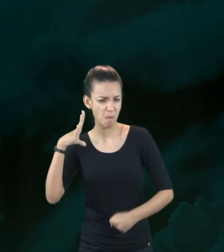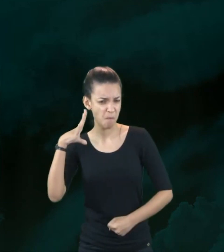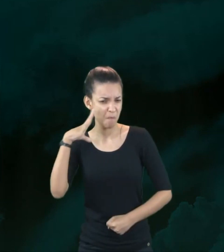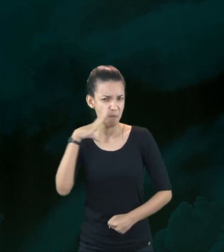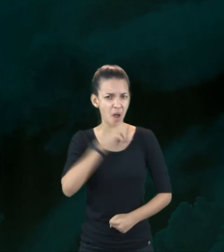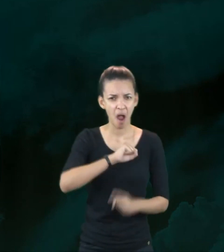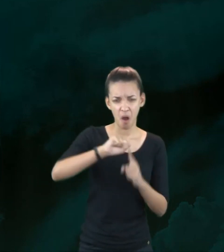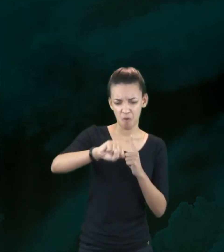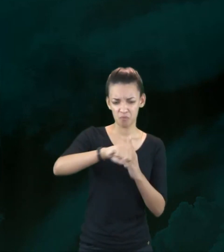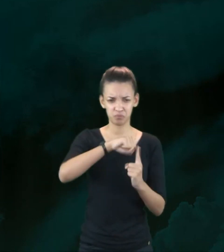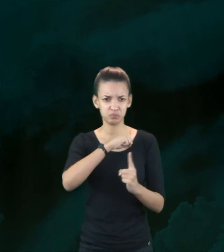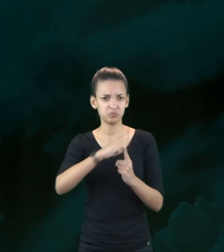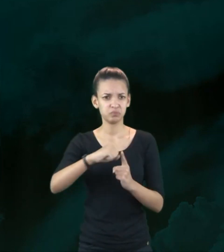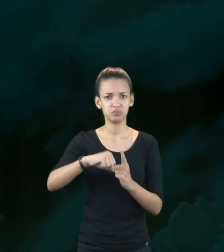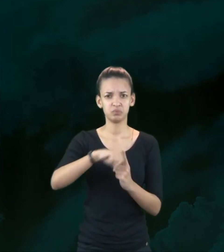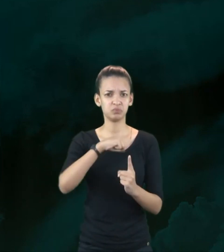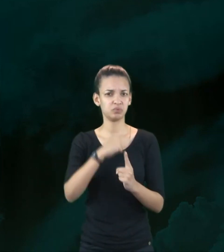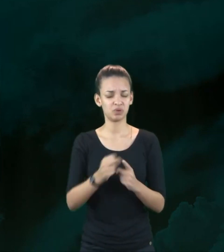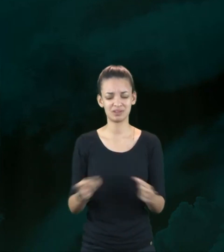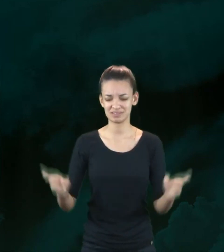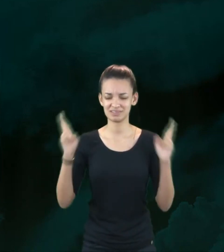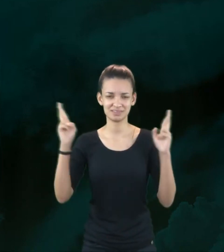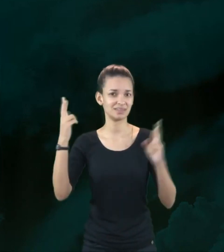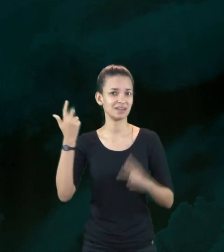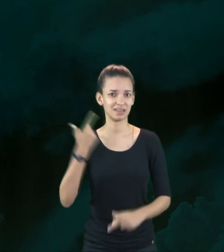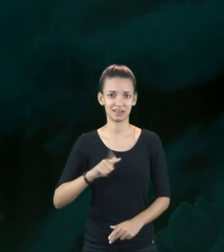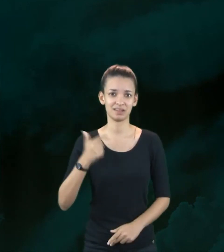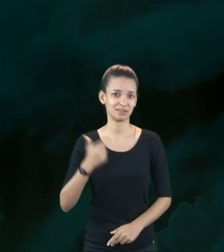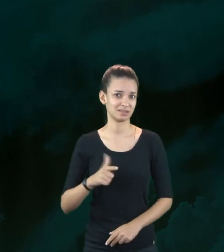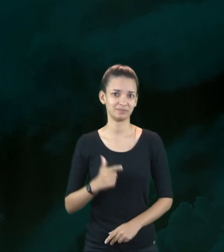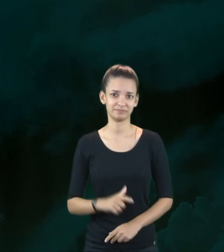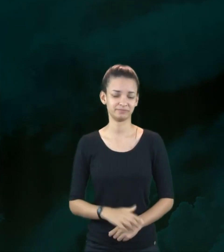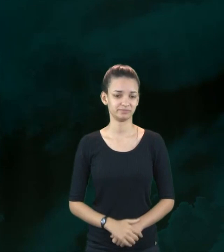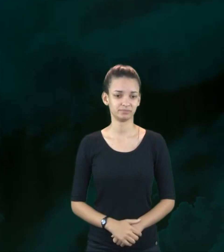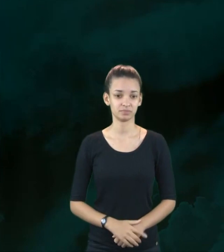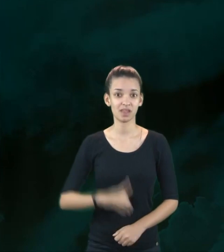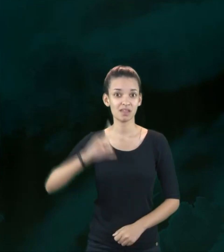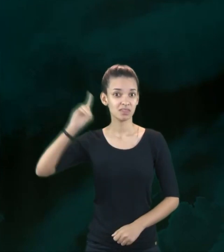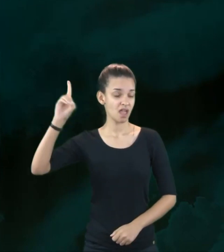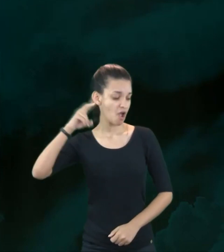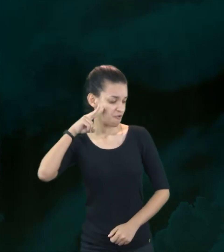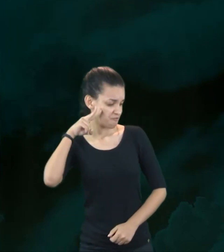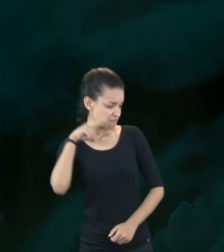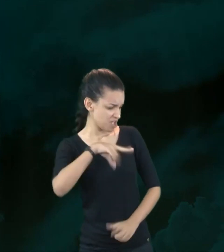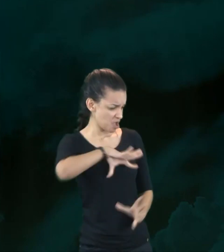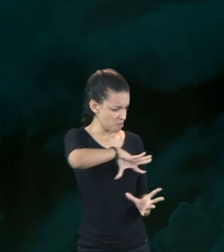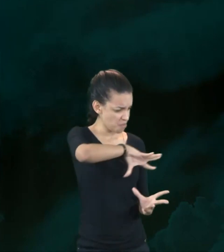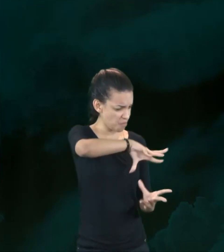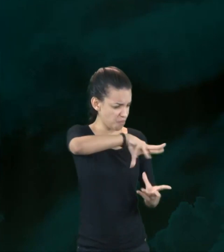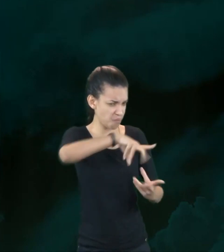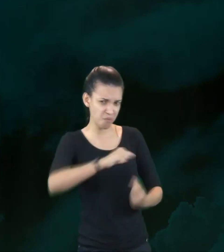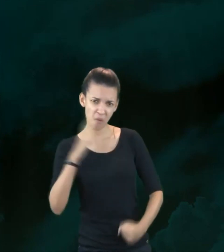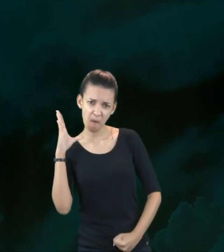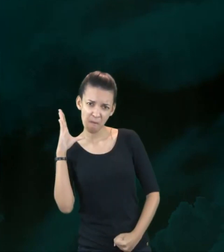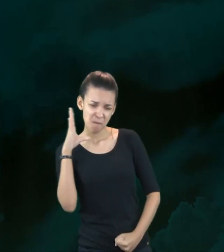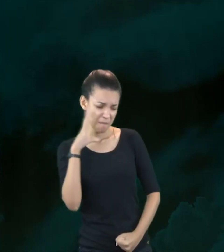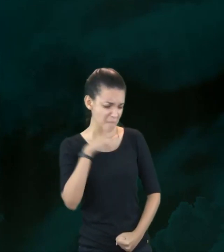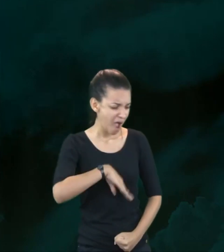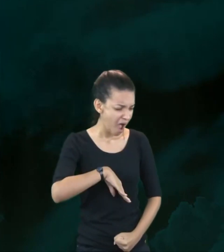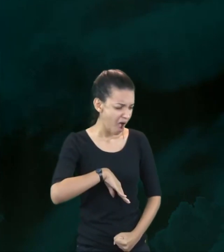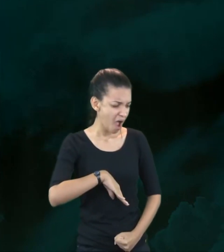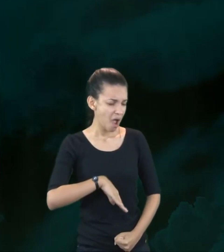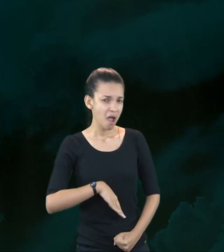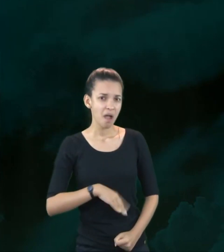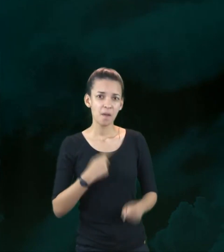cheia de violência. Essa terra não tinha mais esperança. Viu Deus a terra e eis que estava corrompida, porque todo ser vivente